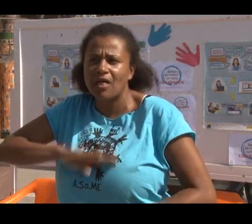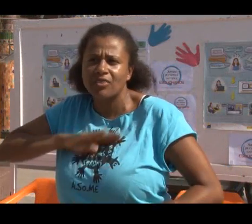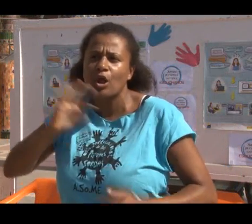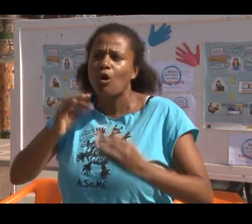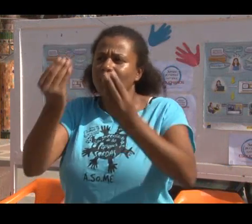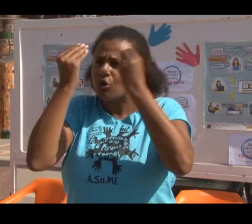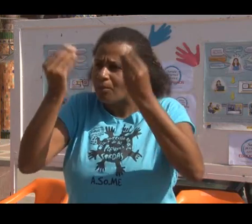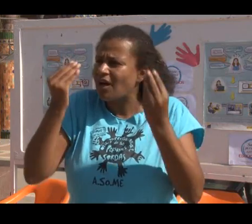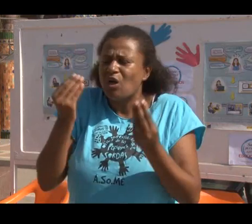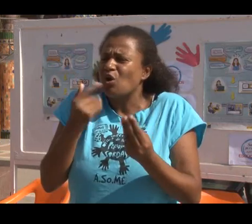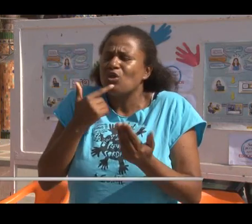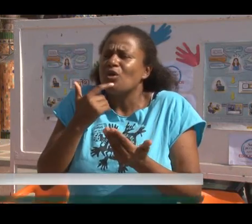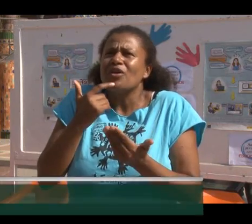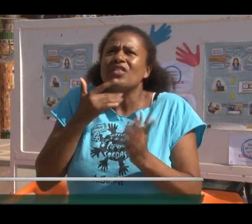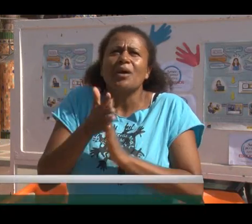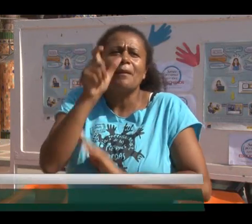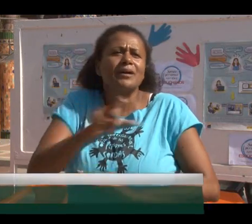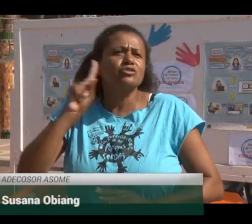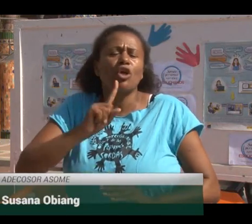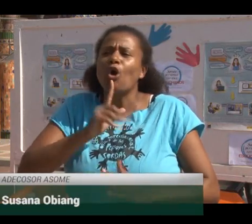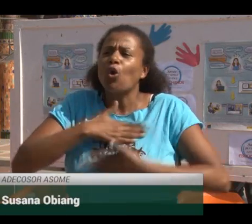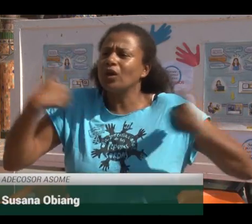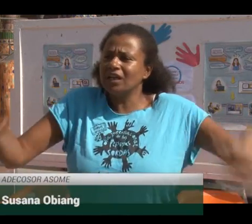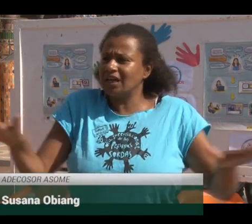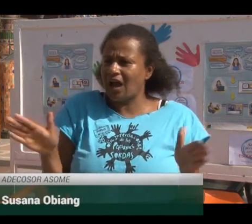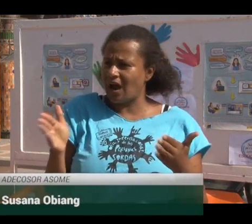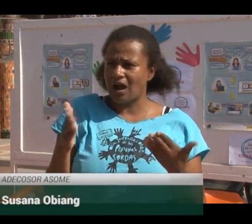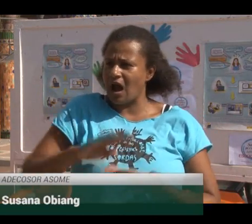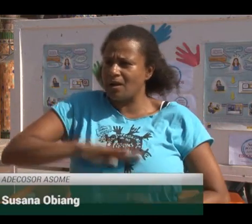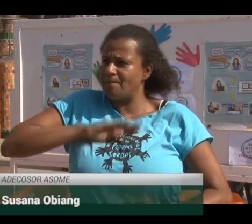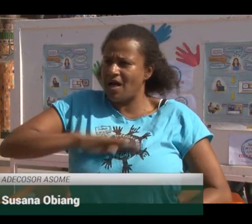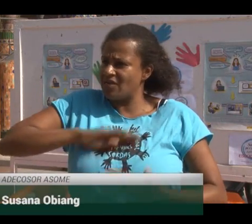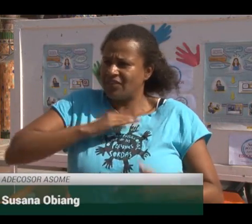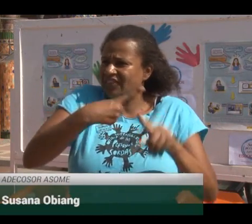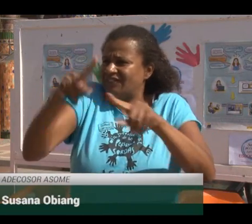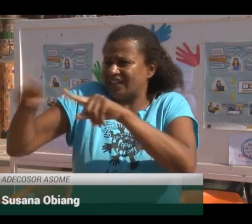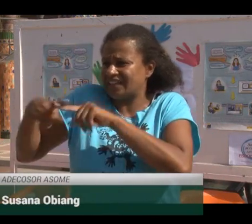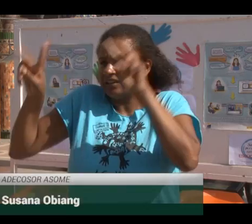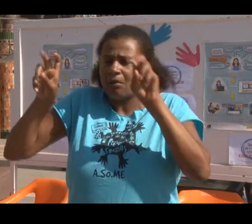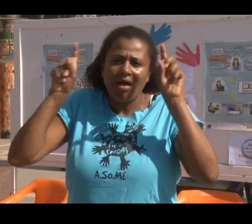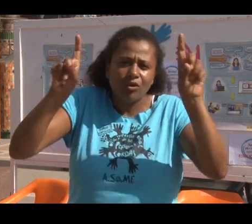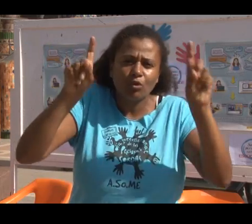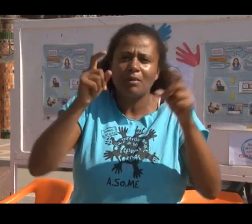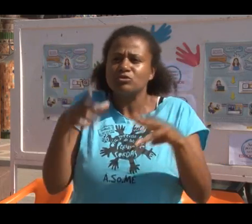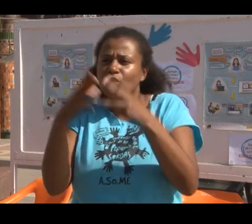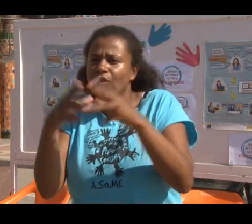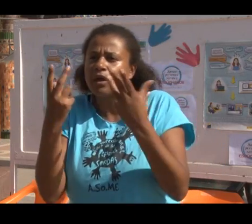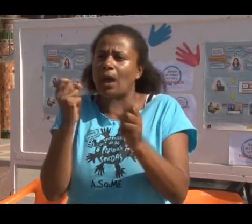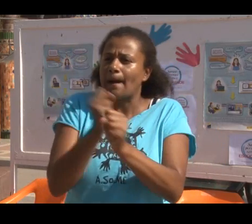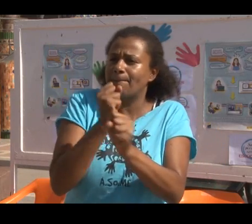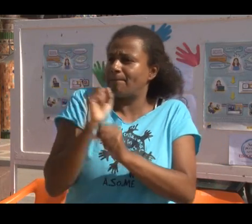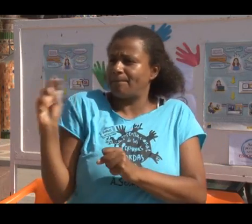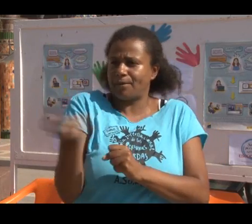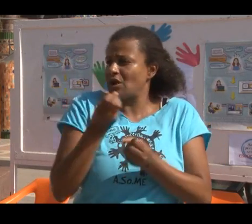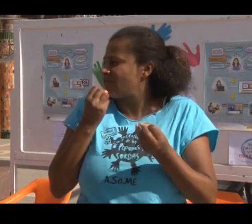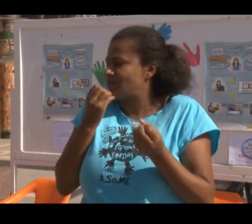tema para que se vea las capacidades que tiene personas sordas la formación que pueden tener que bueno que cualquiera puede ser una persona una sorda puede ser como cualquiera hay muchos tipos de sordos